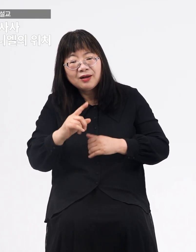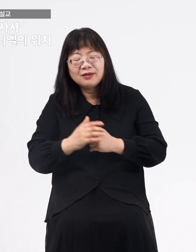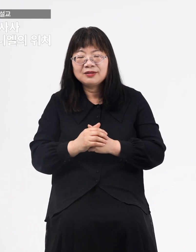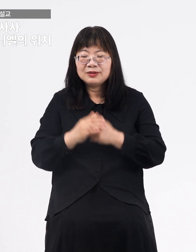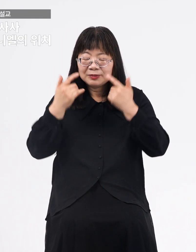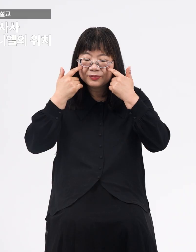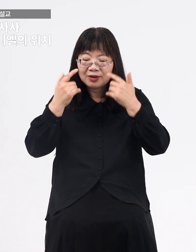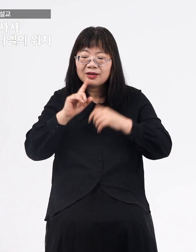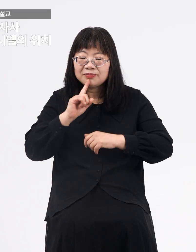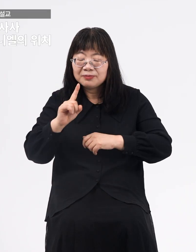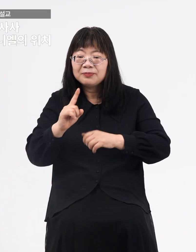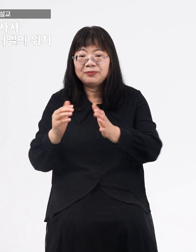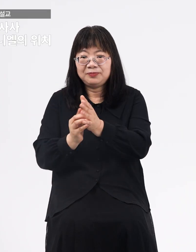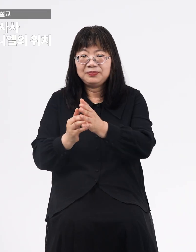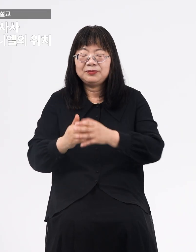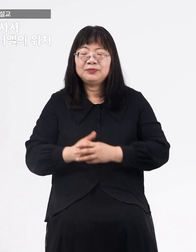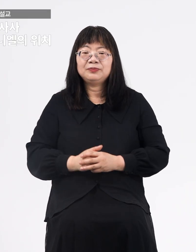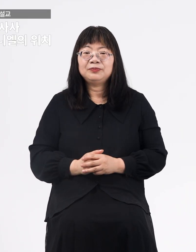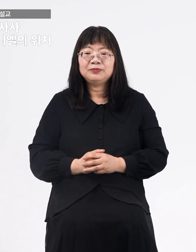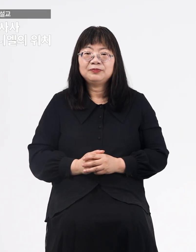분명히 말씀드렸어요.